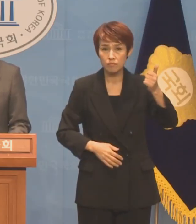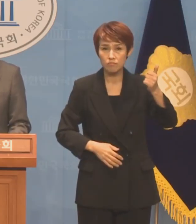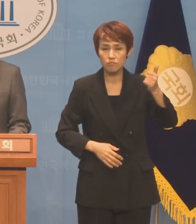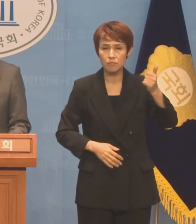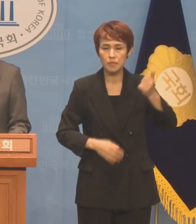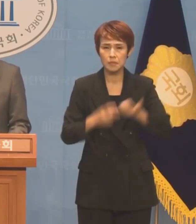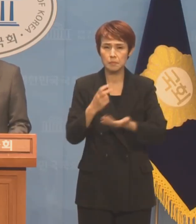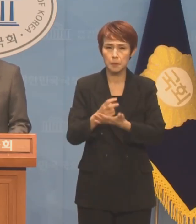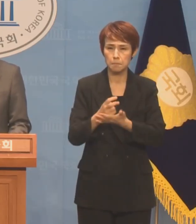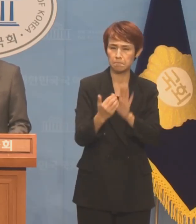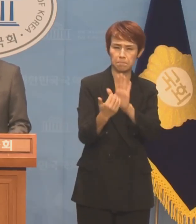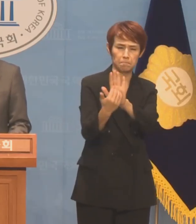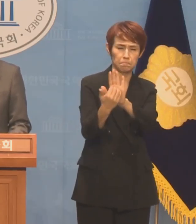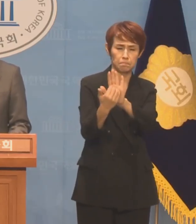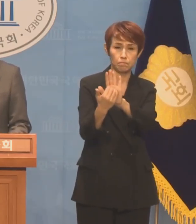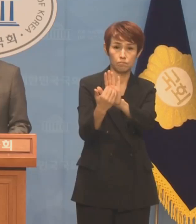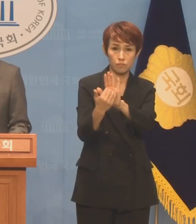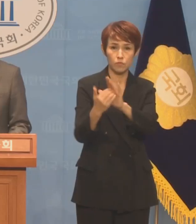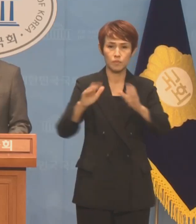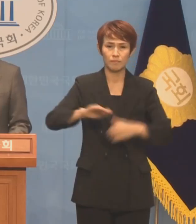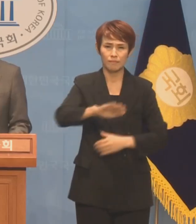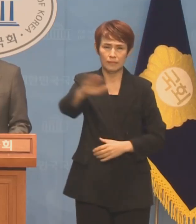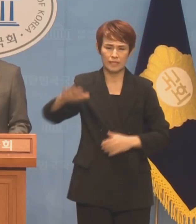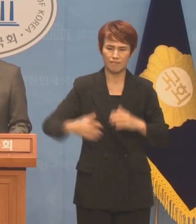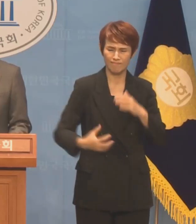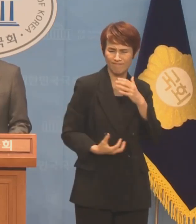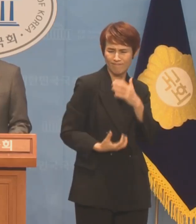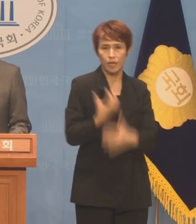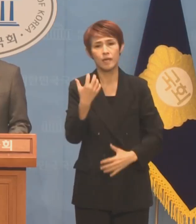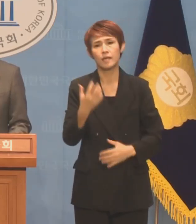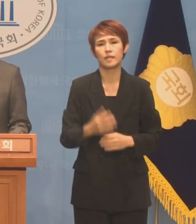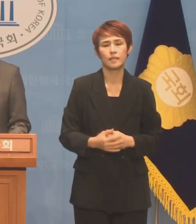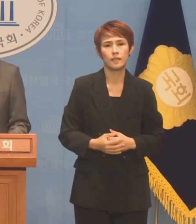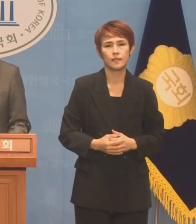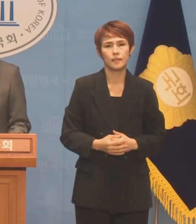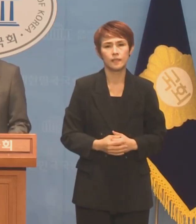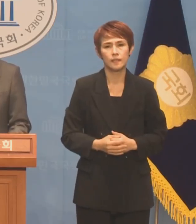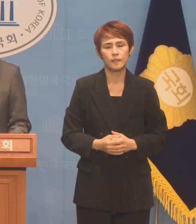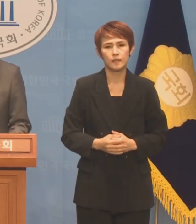법 회피에 국민의 분노가 극에 달하고 있습니다.